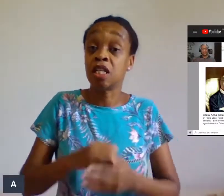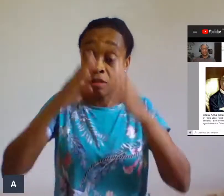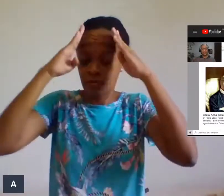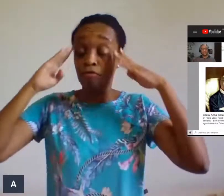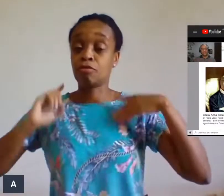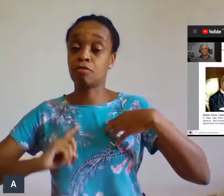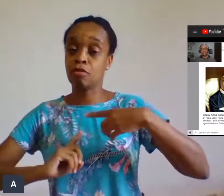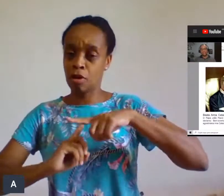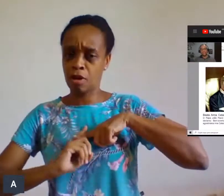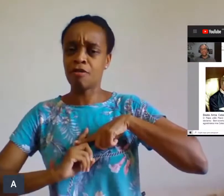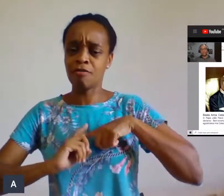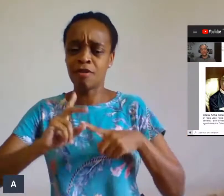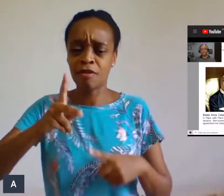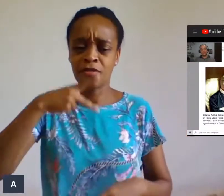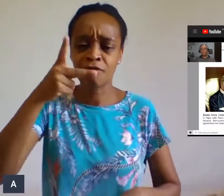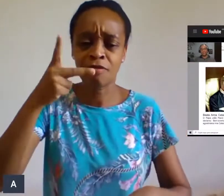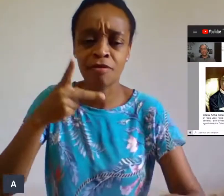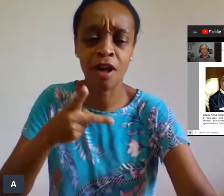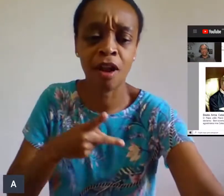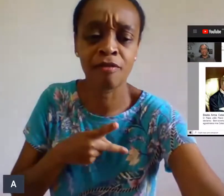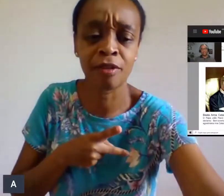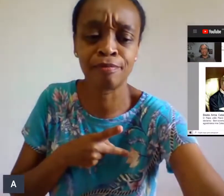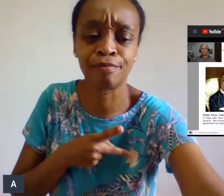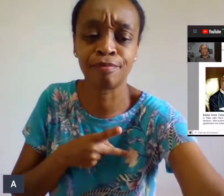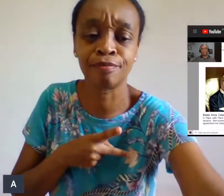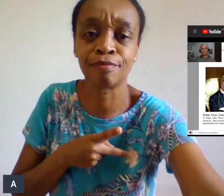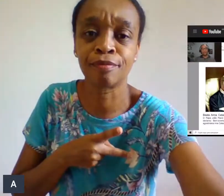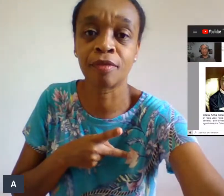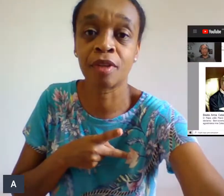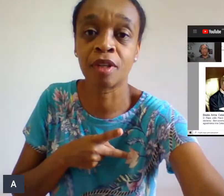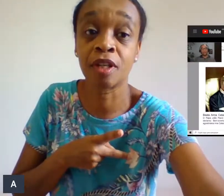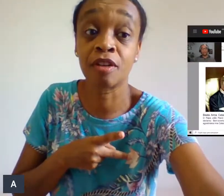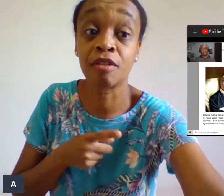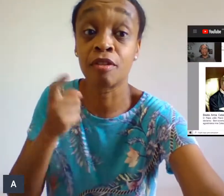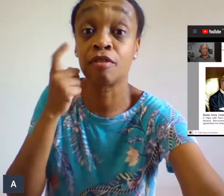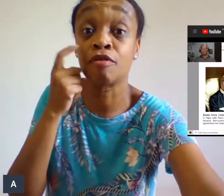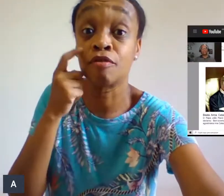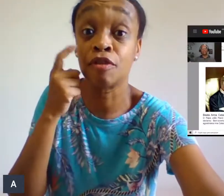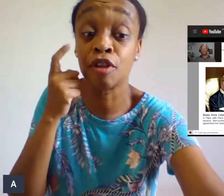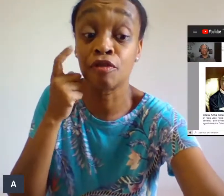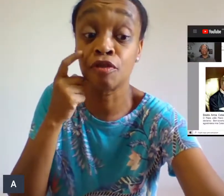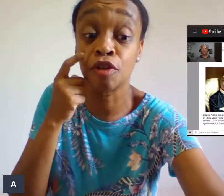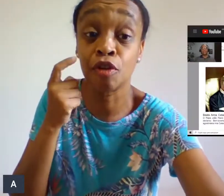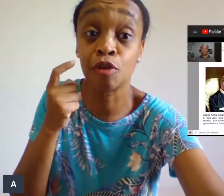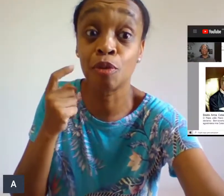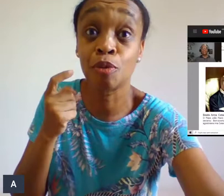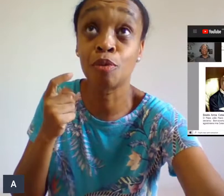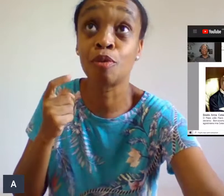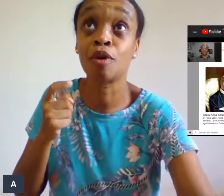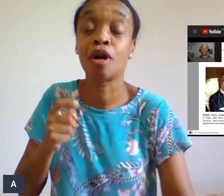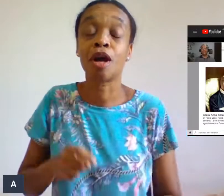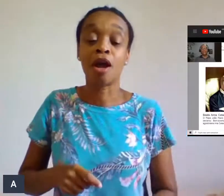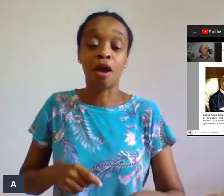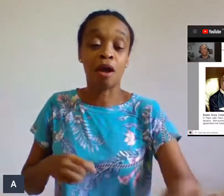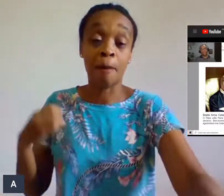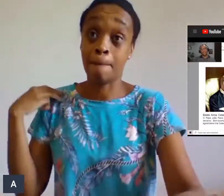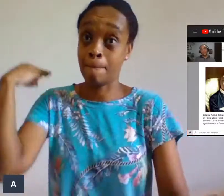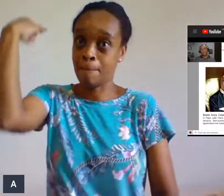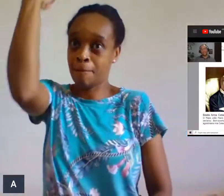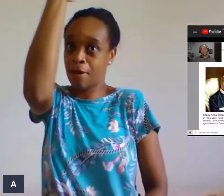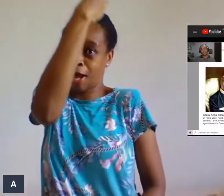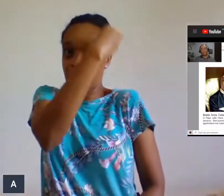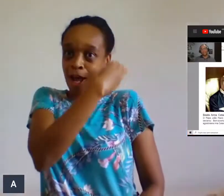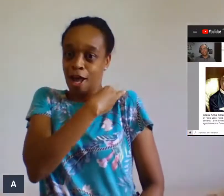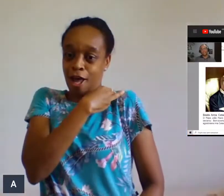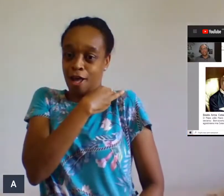Catarina Emmerich, a beata Ana Catarina Emmerich, ela diz que viu o esplendor em volta da Santíssima Virgem